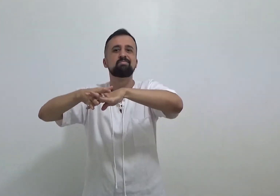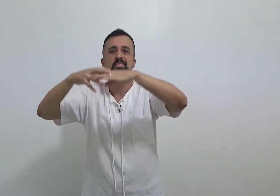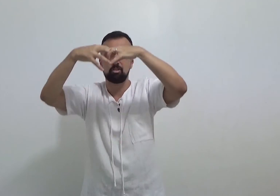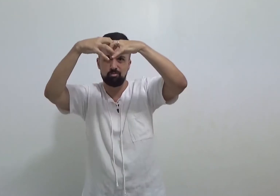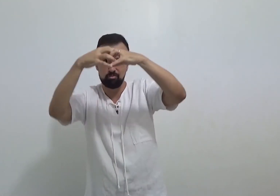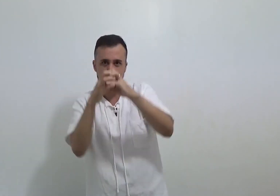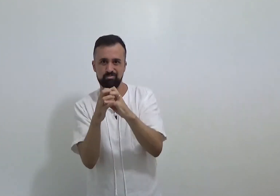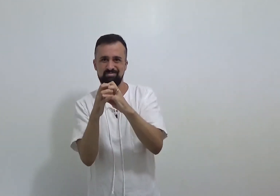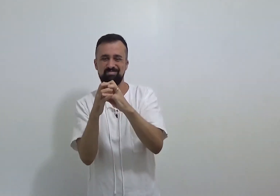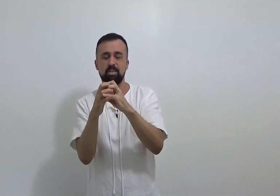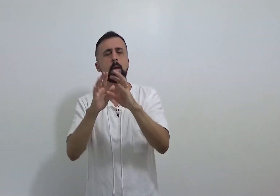entrelaçada.